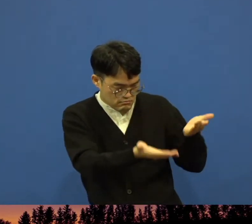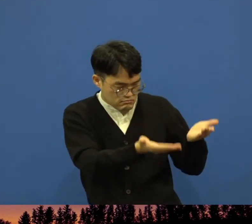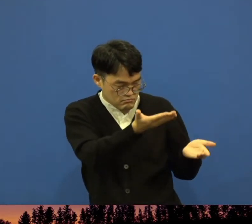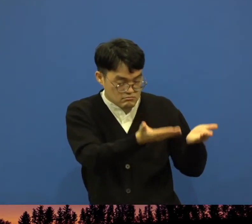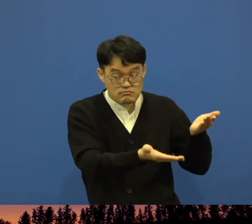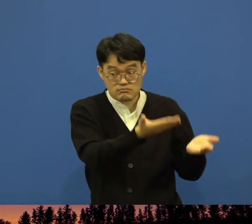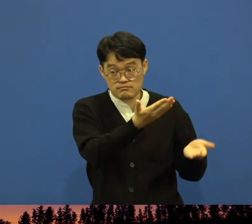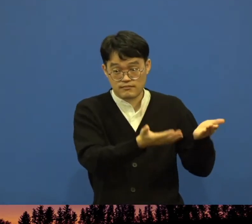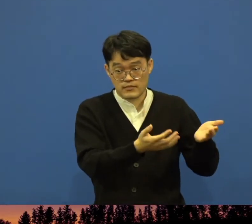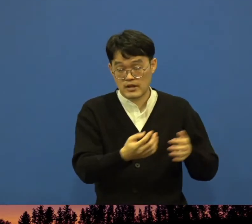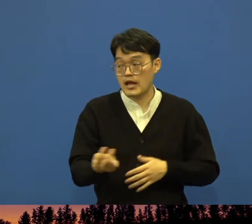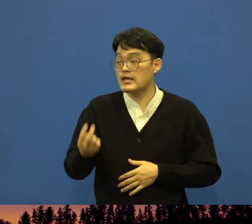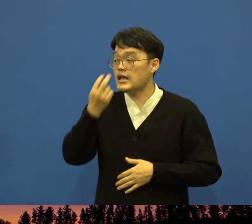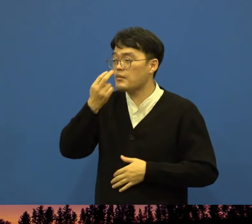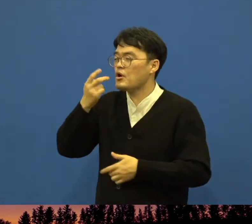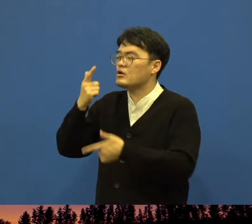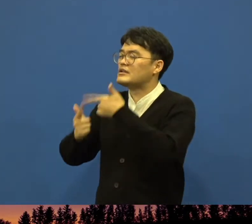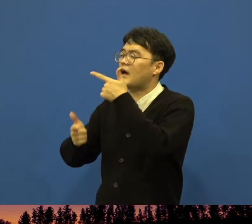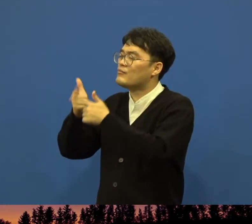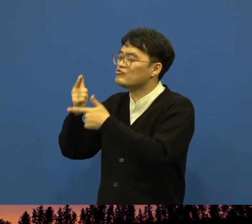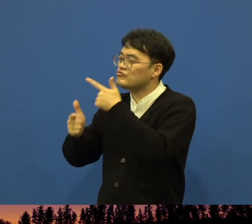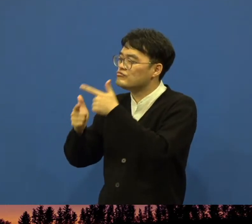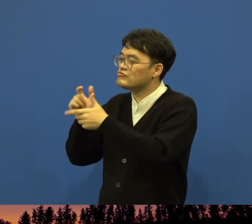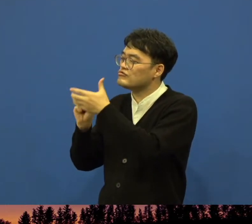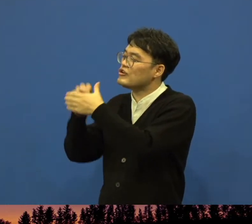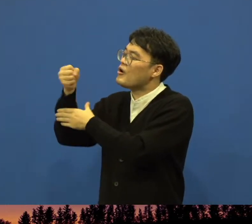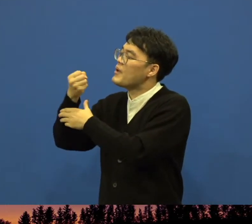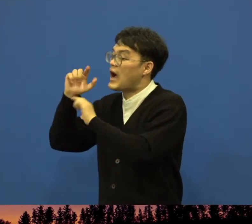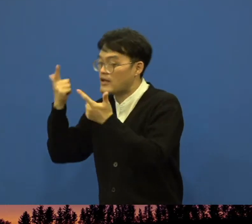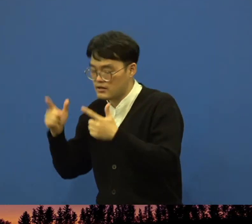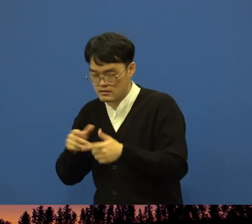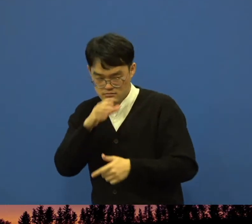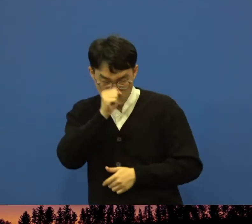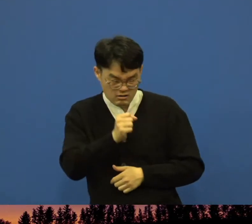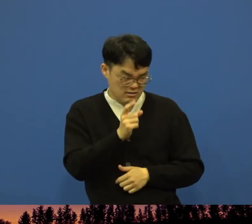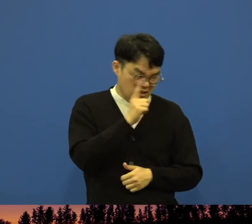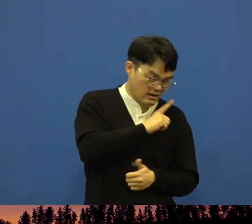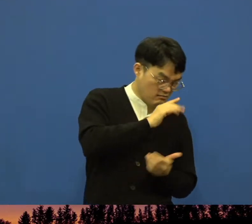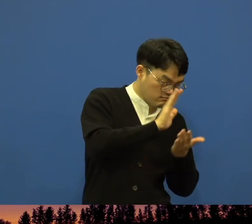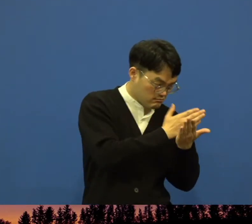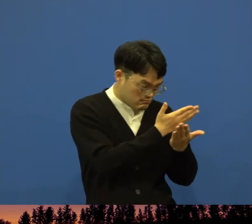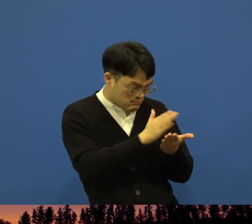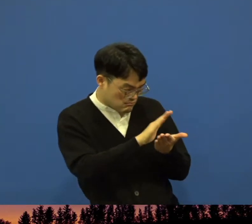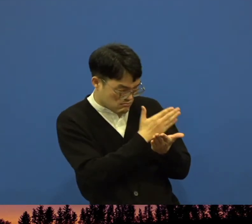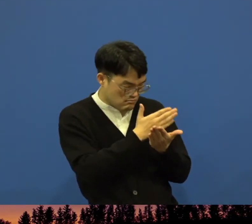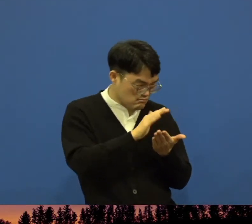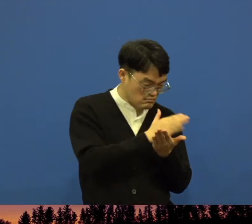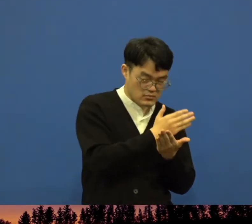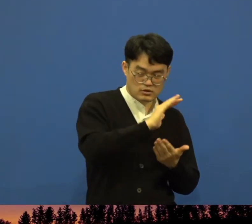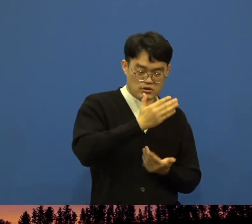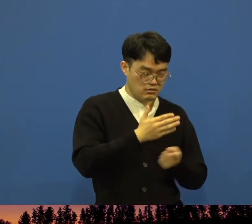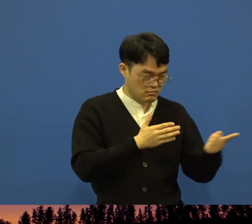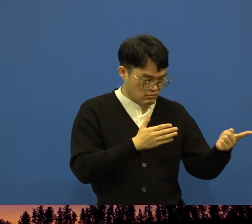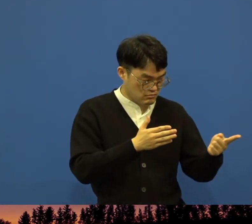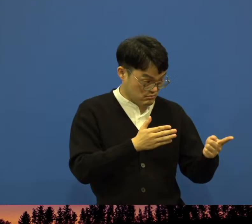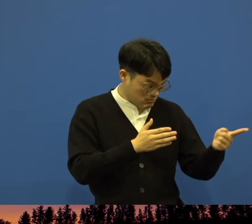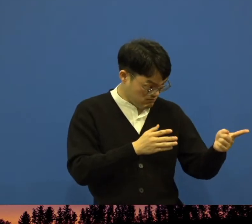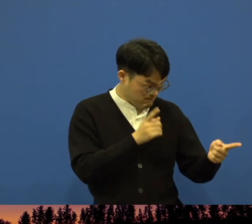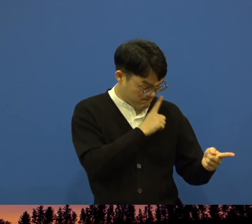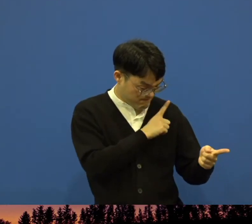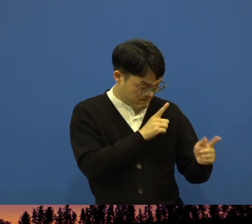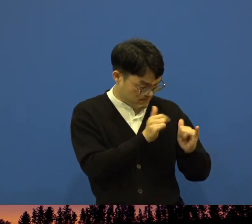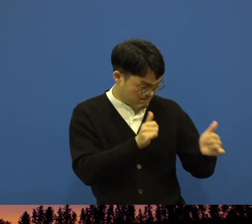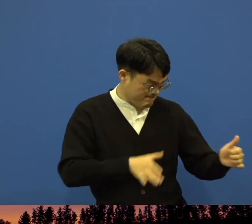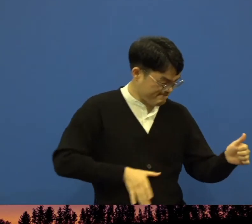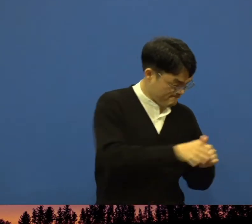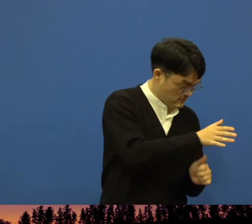게 아니고 판단하는 열매. 선악을 판단하는. 그래서 그것을 통하여 사람을 죽이는 거예요. 내가